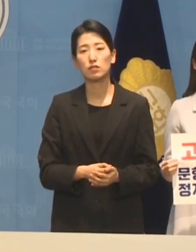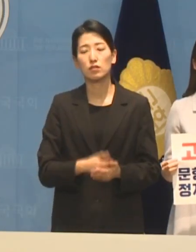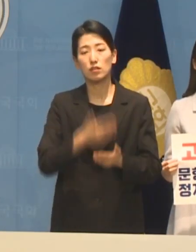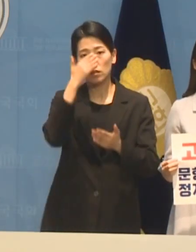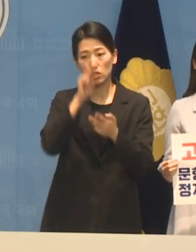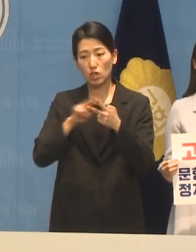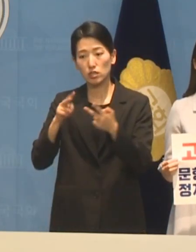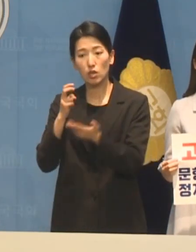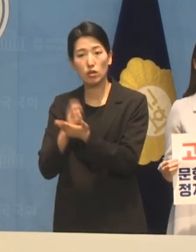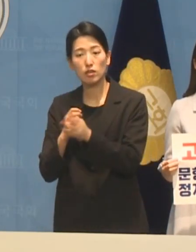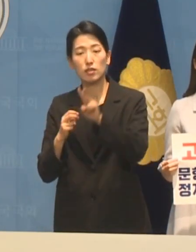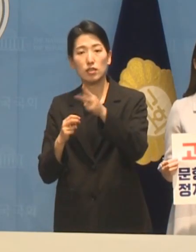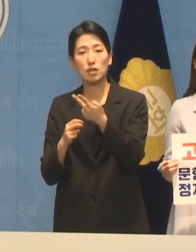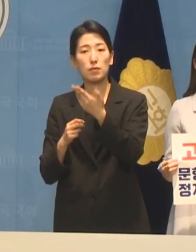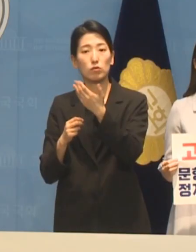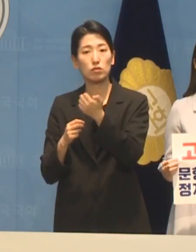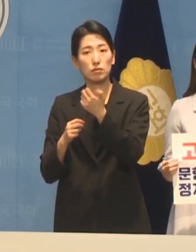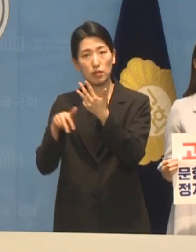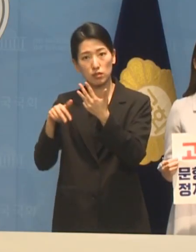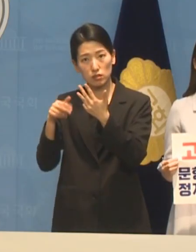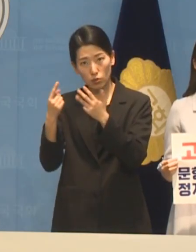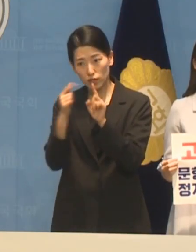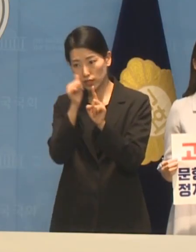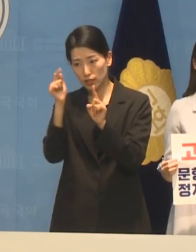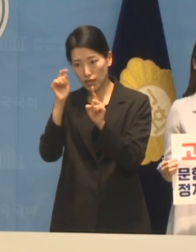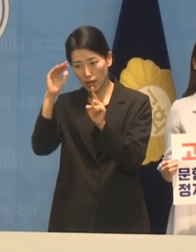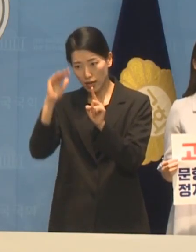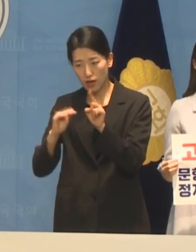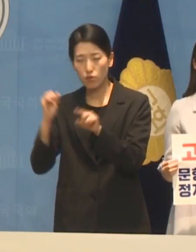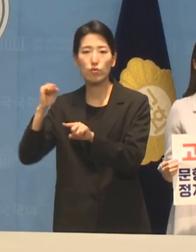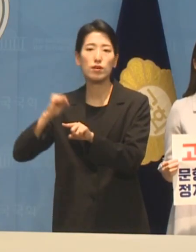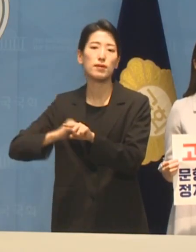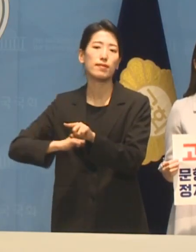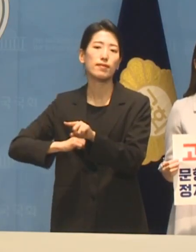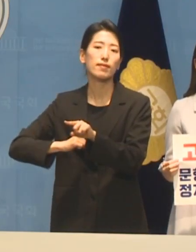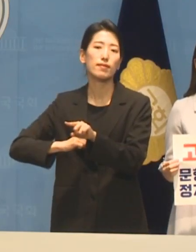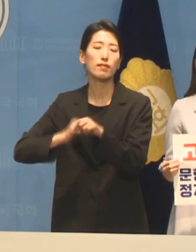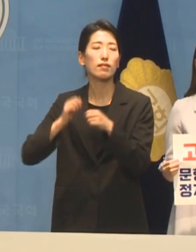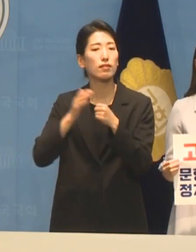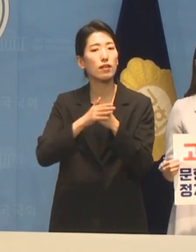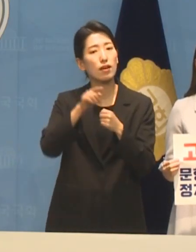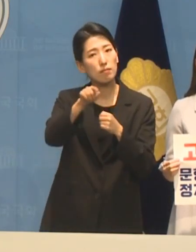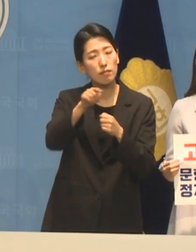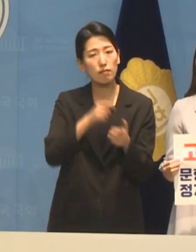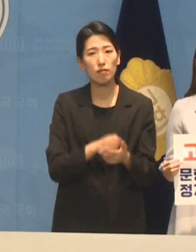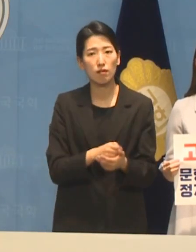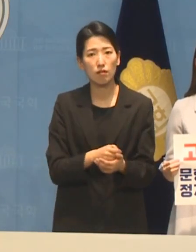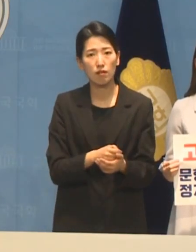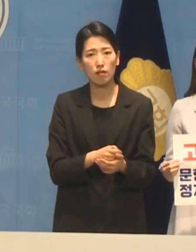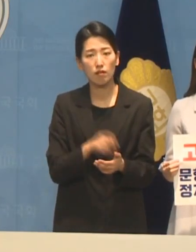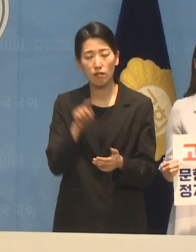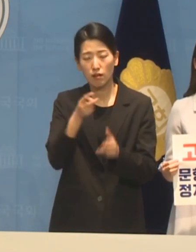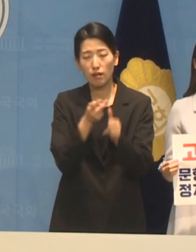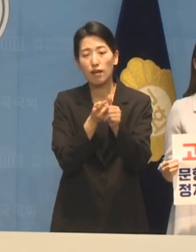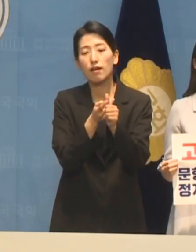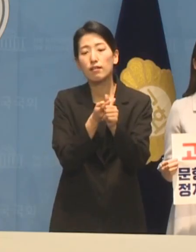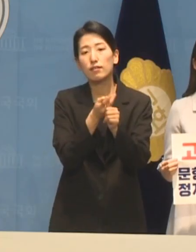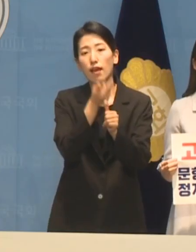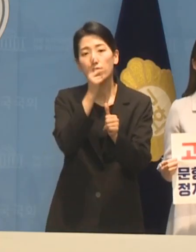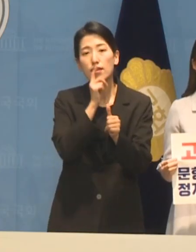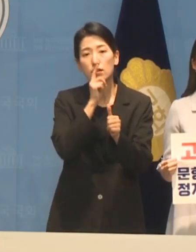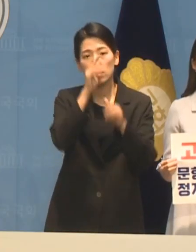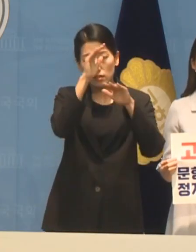제298조 제1항을 위반하고 있으므로 탄핵수초 사유에서 내란죄 철회를 인정해야